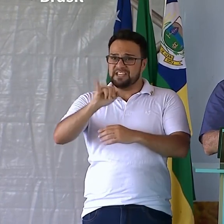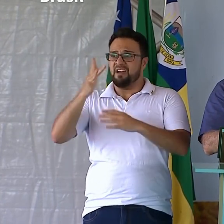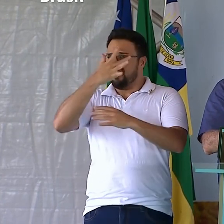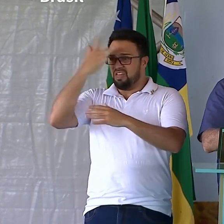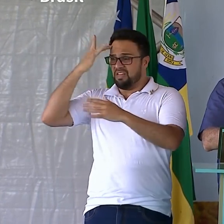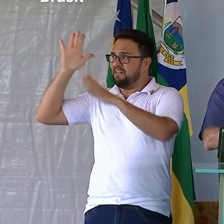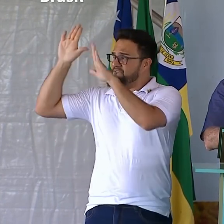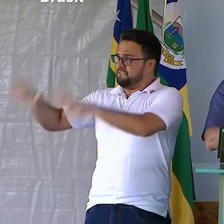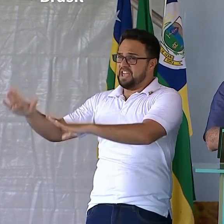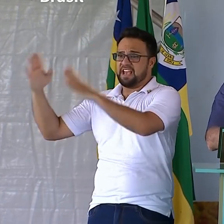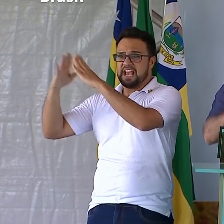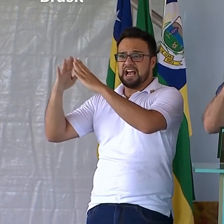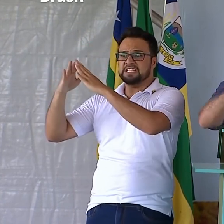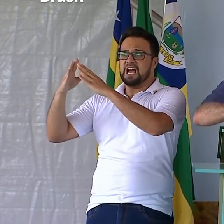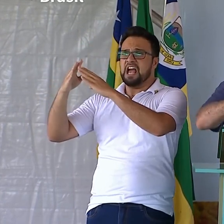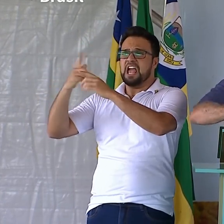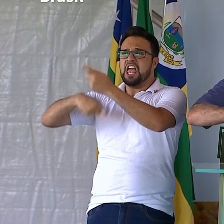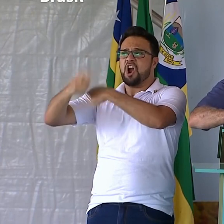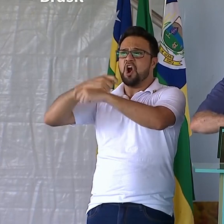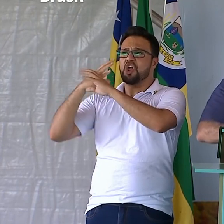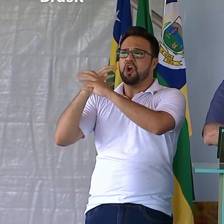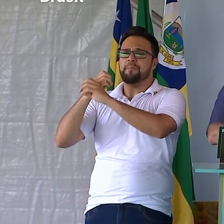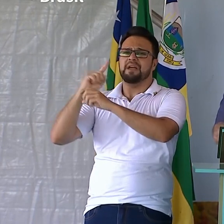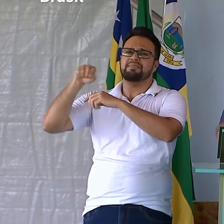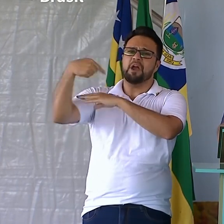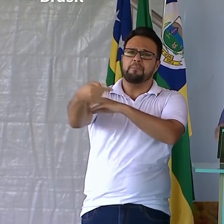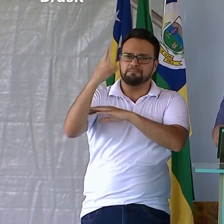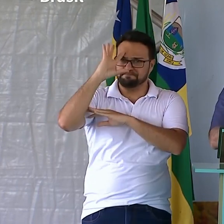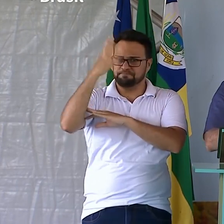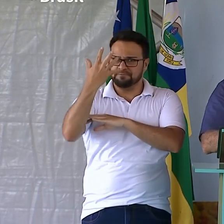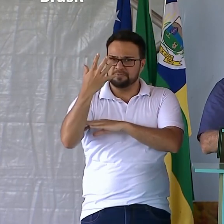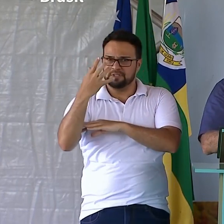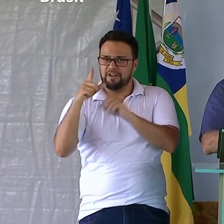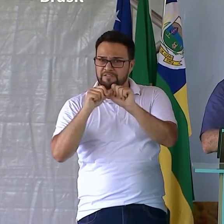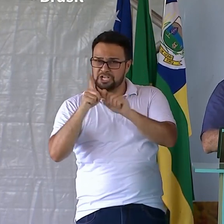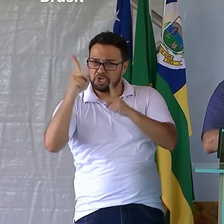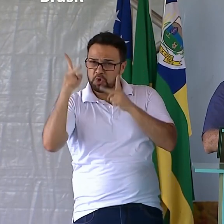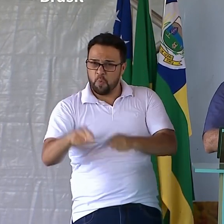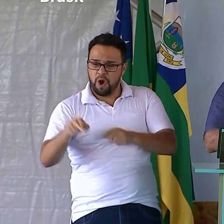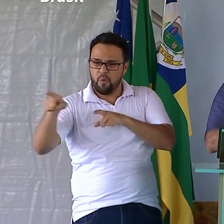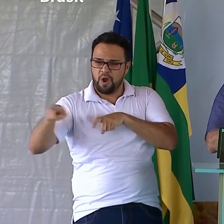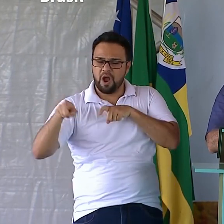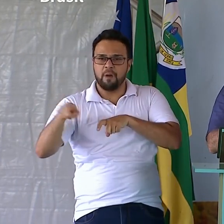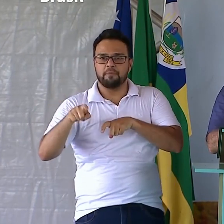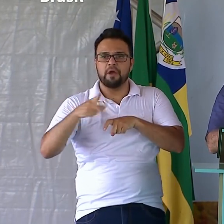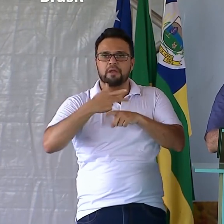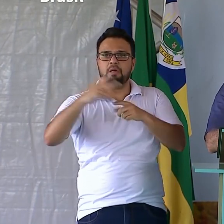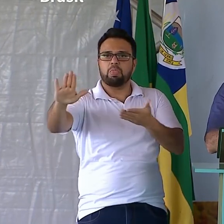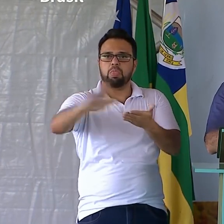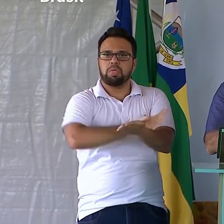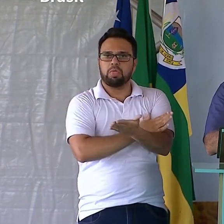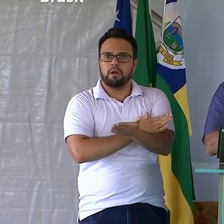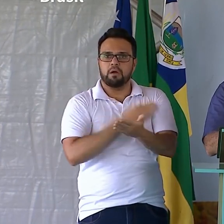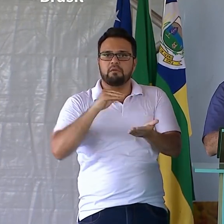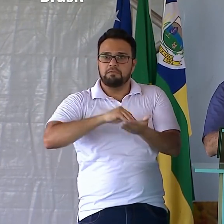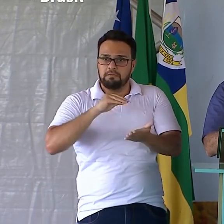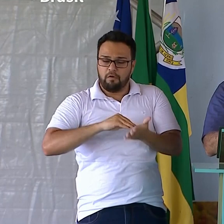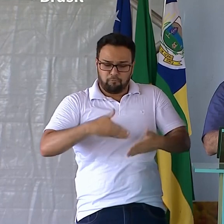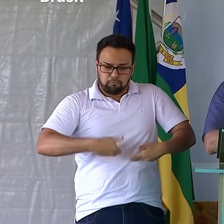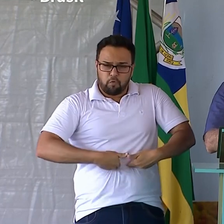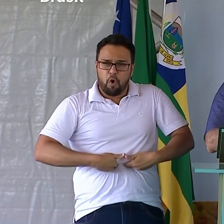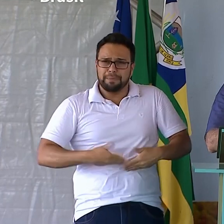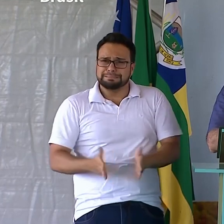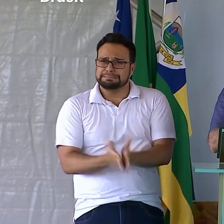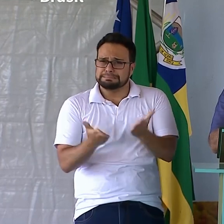a economia de ver depois, fosse aplicado no campo, teríamos desabastecimento, fome, miséria